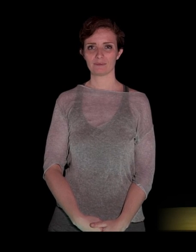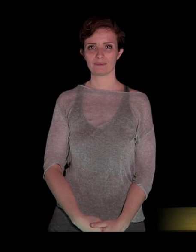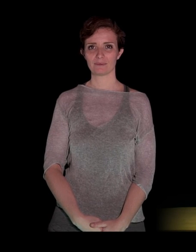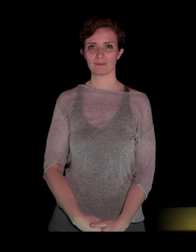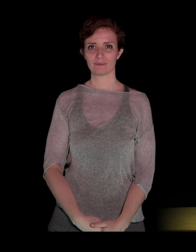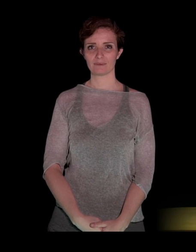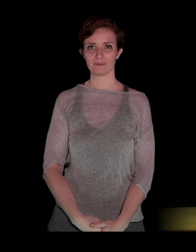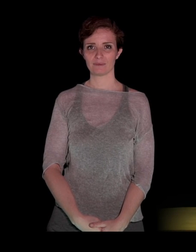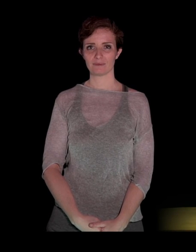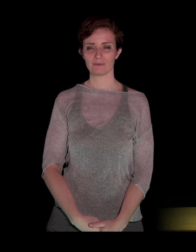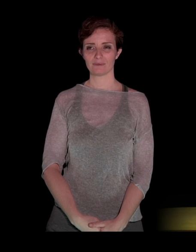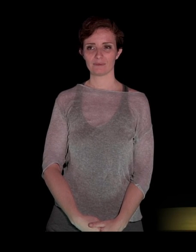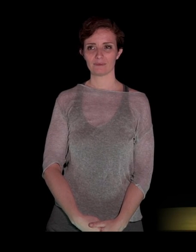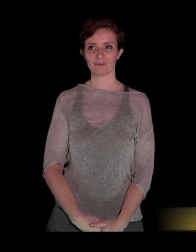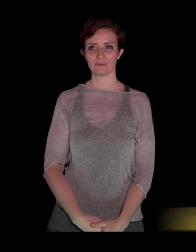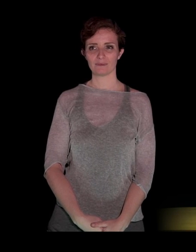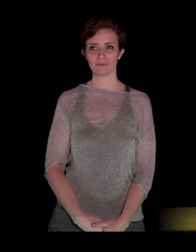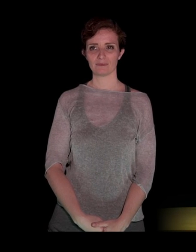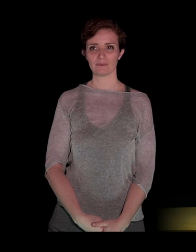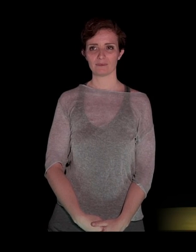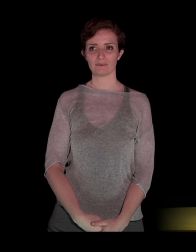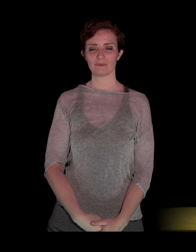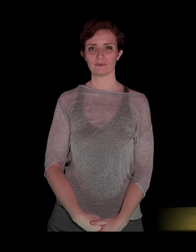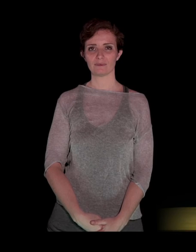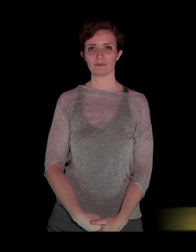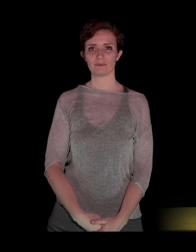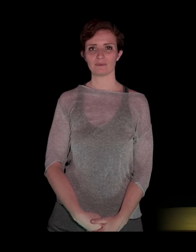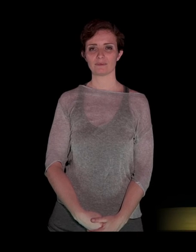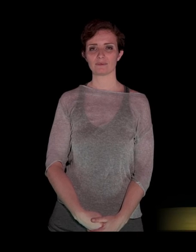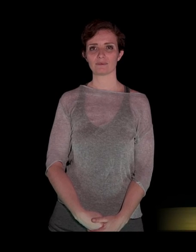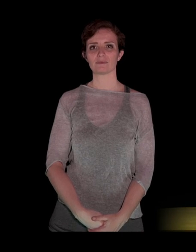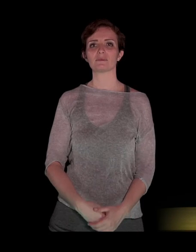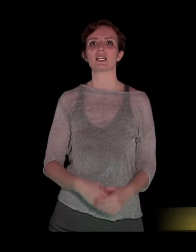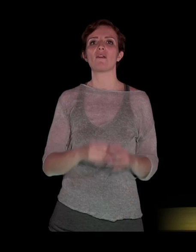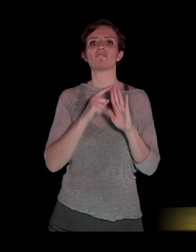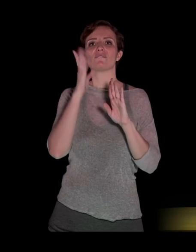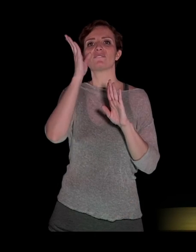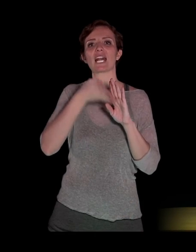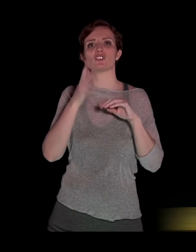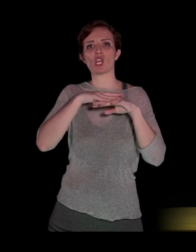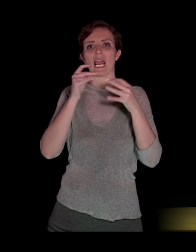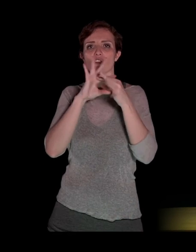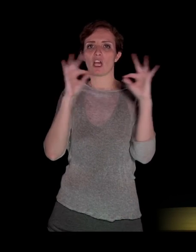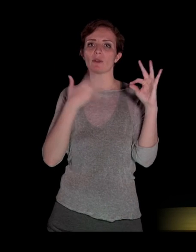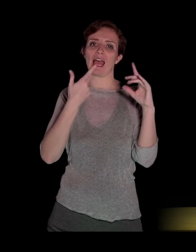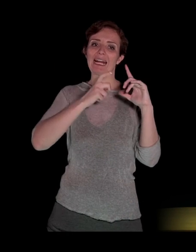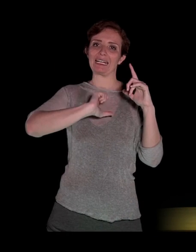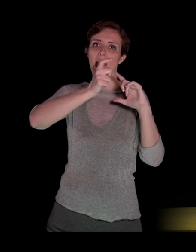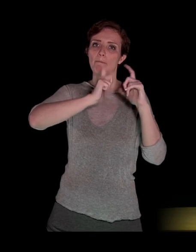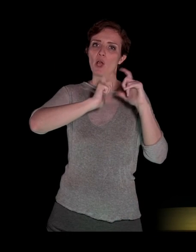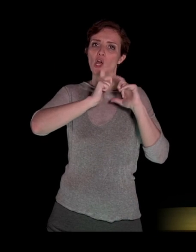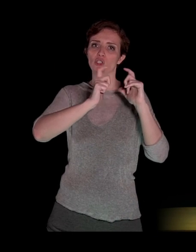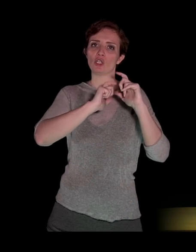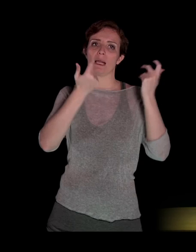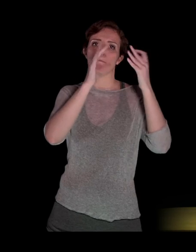che sostanzialmente sono il rapporto tra due polinomi A e B viene definito